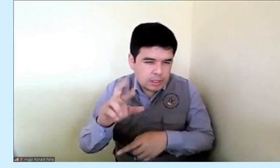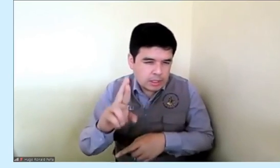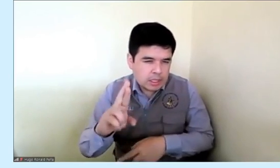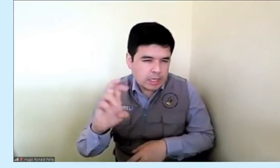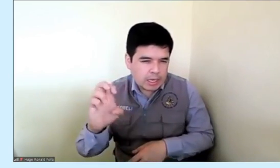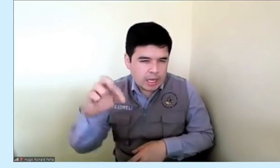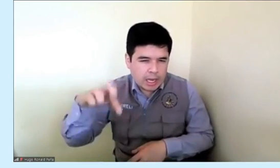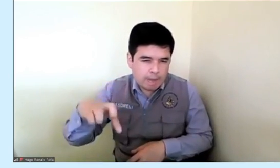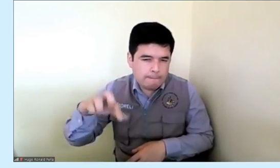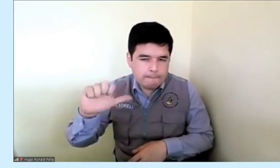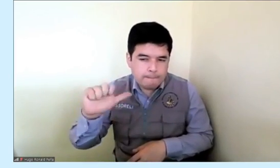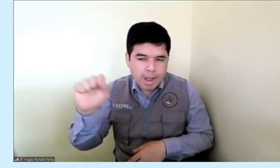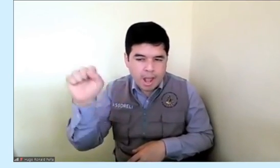Ahora vamos a repasar.